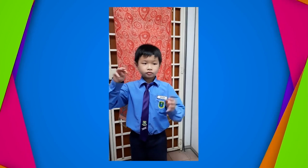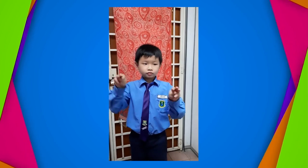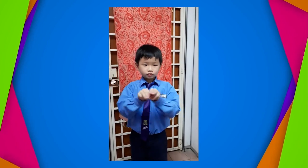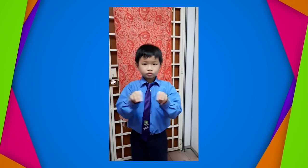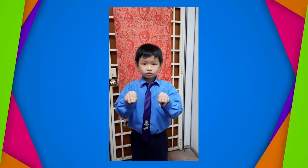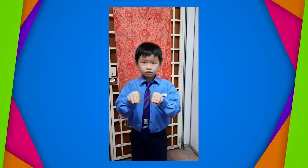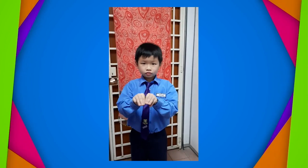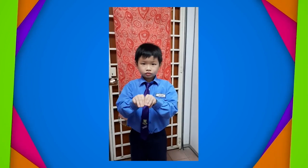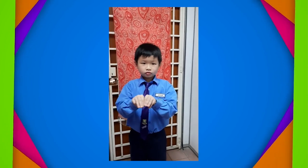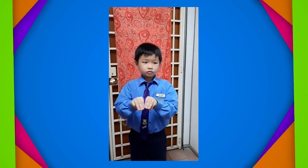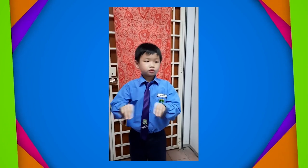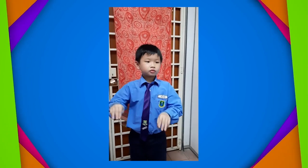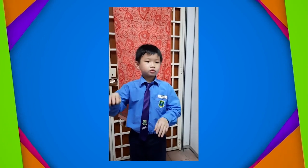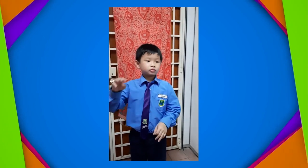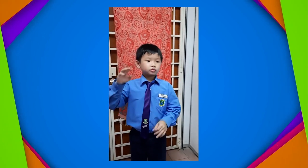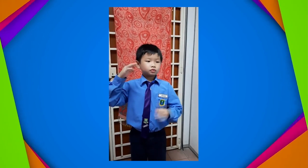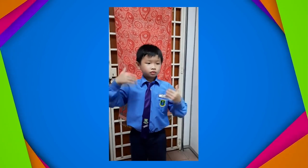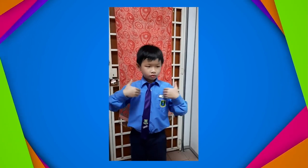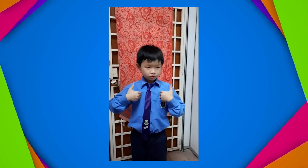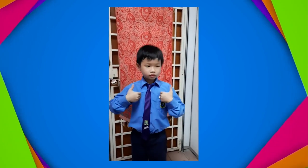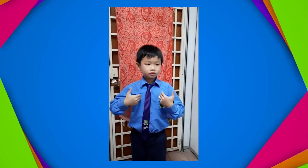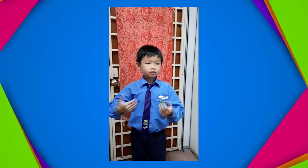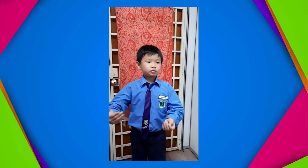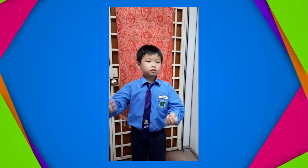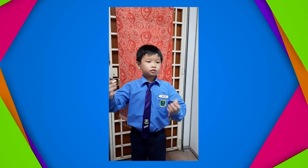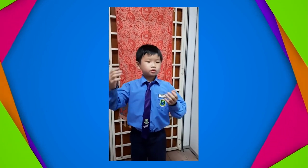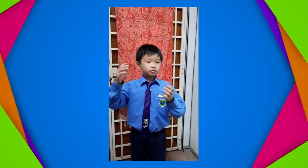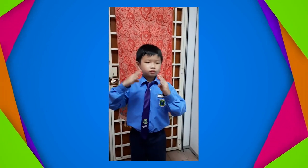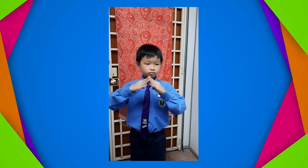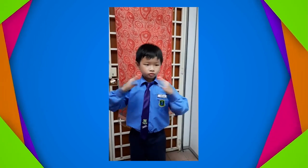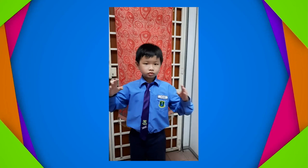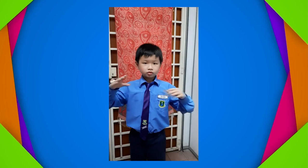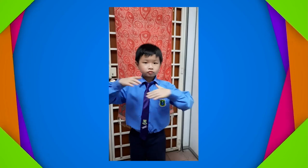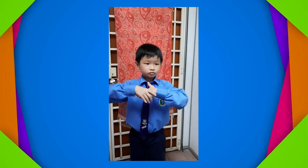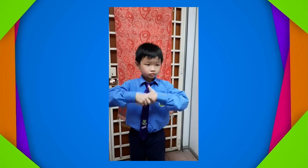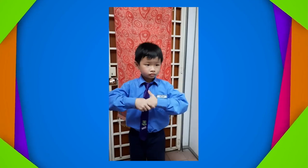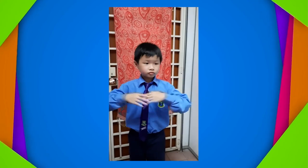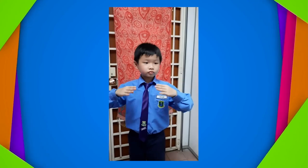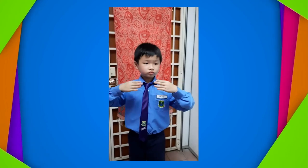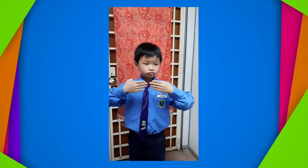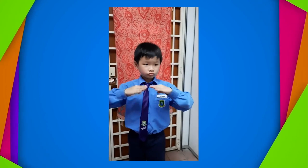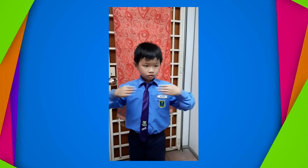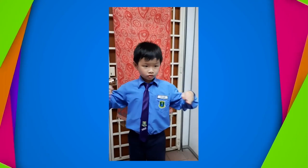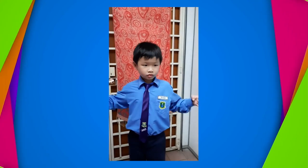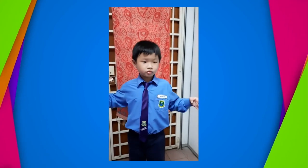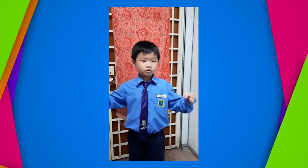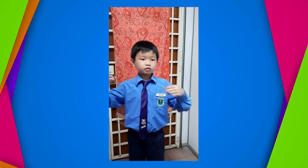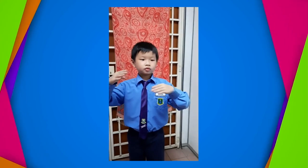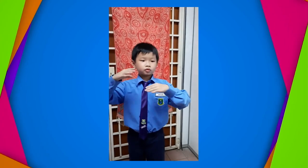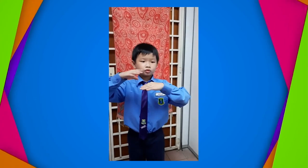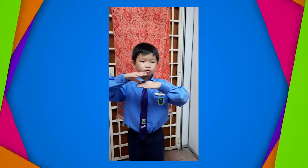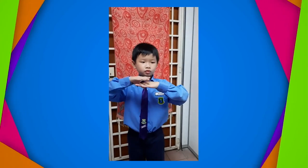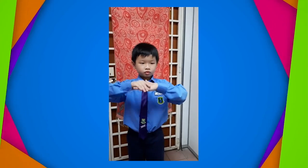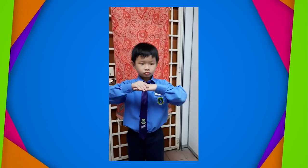belajar macam-macam. Ada Bahasa Melayu,